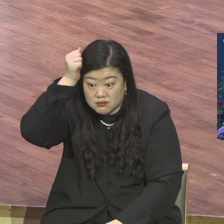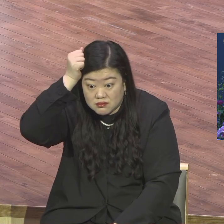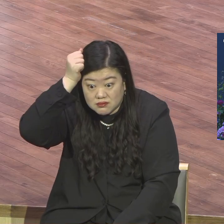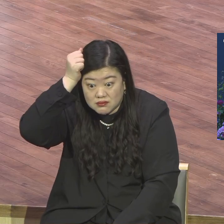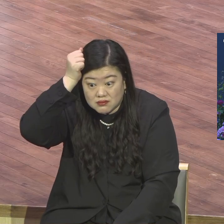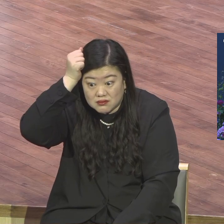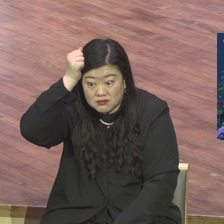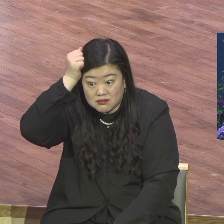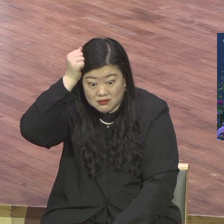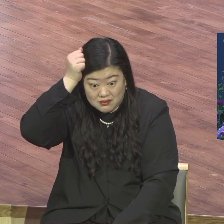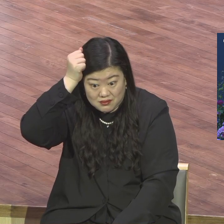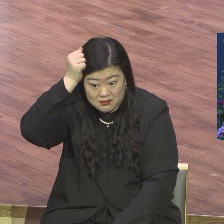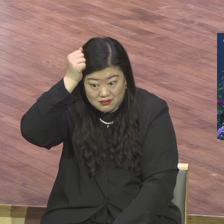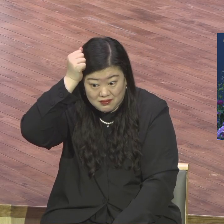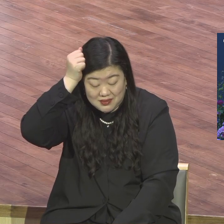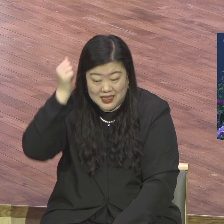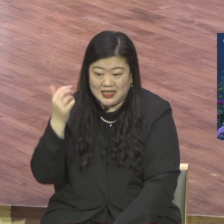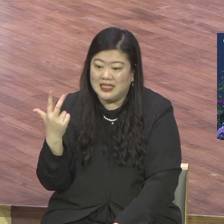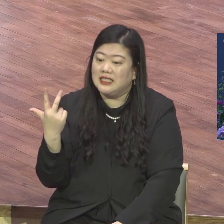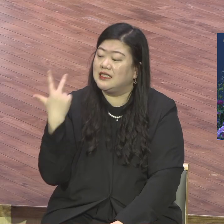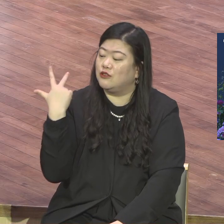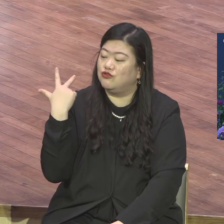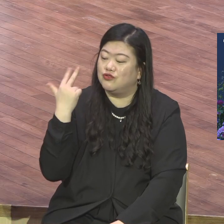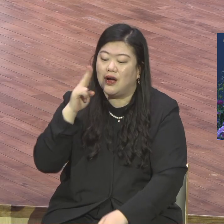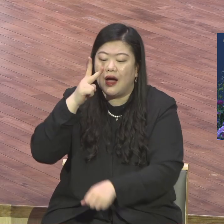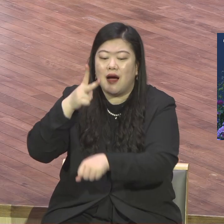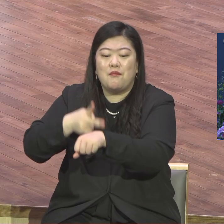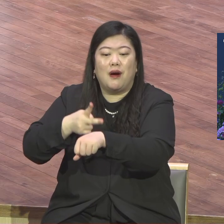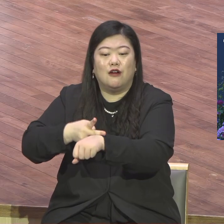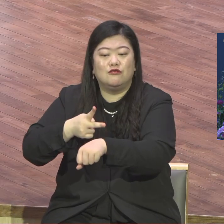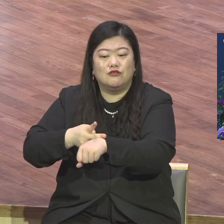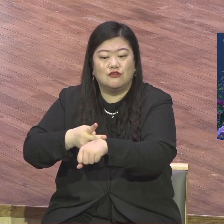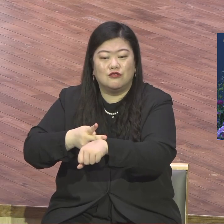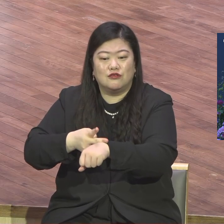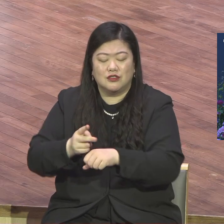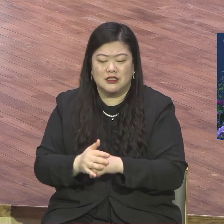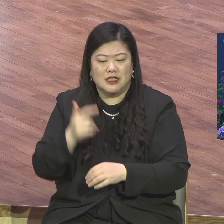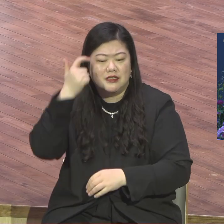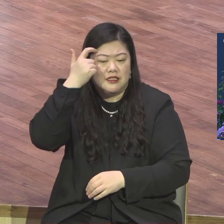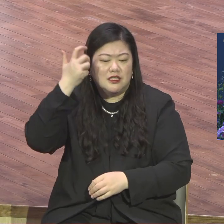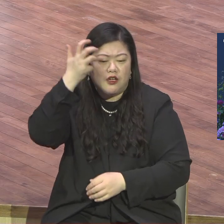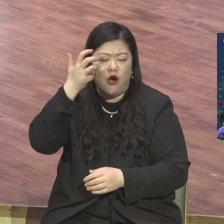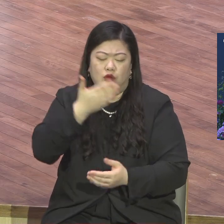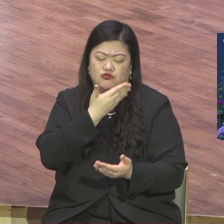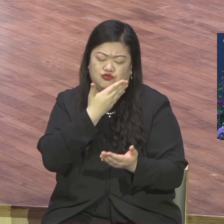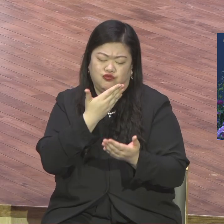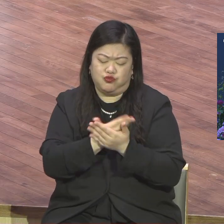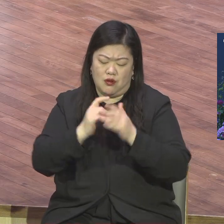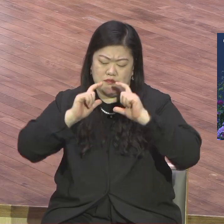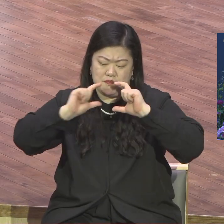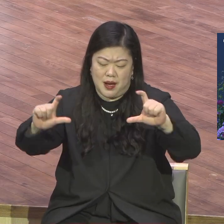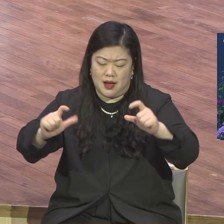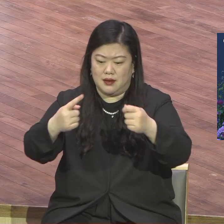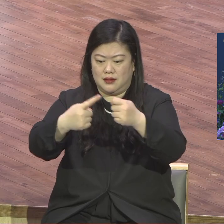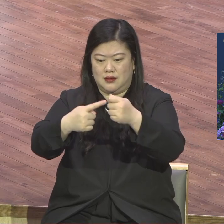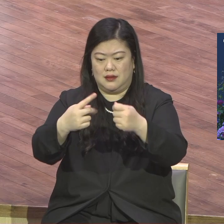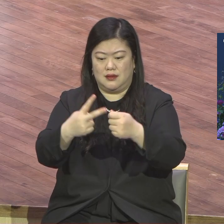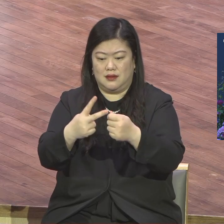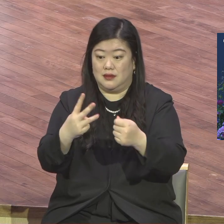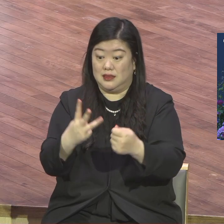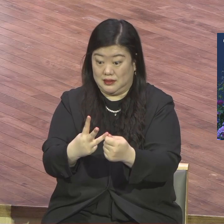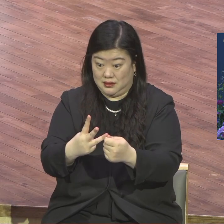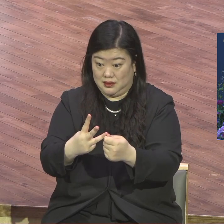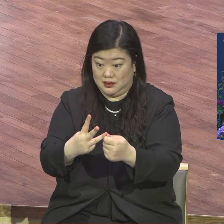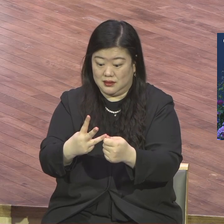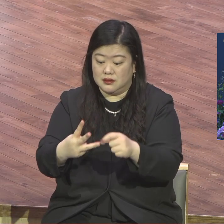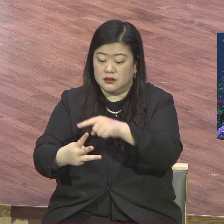지난주에 강조했습니다. 사도 바울이 강조한 세 가지의 영적 선언 이 세 가지 영적 선언만